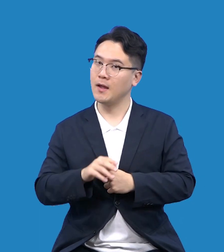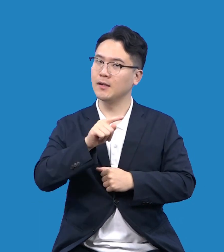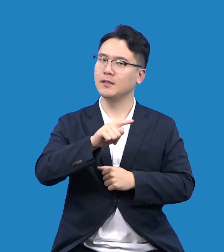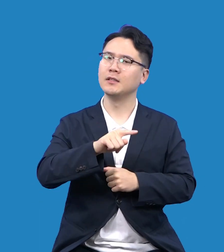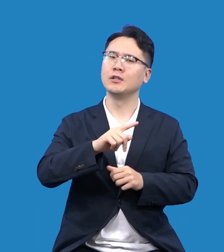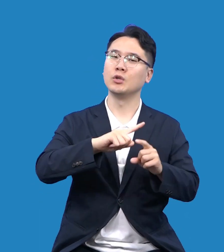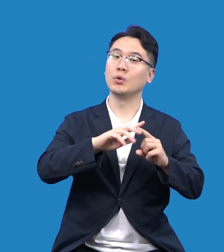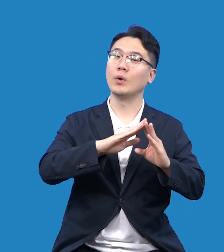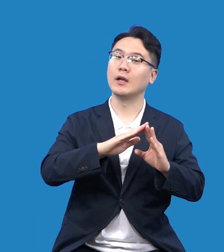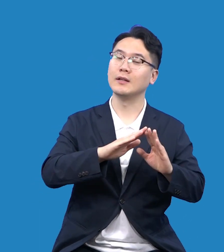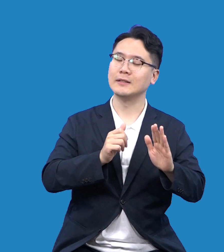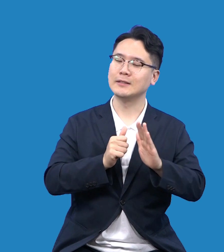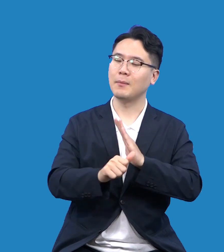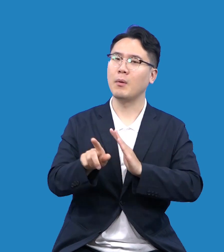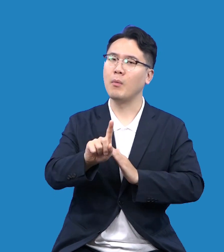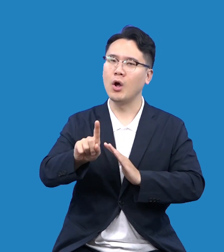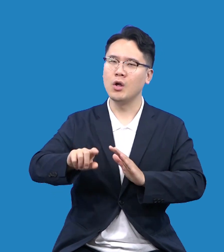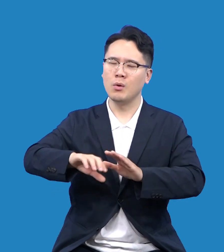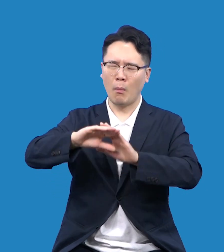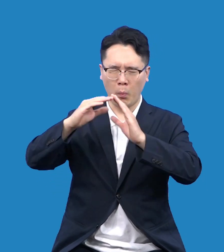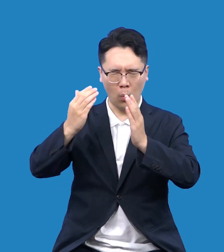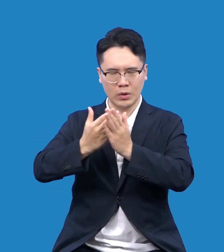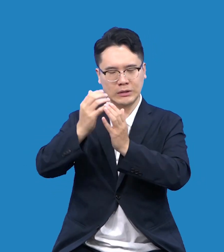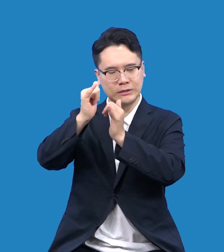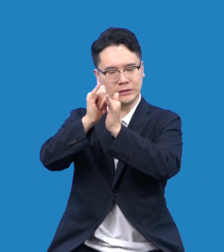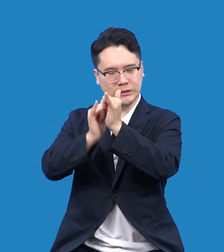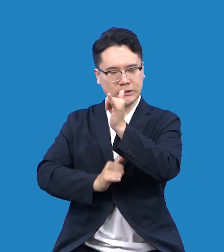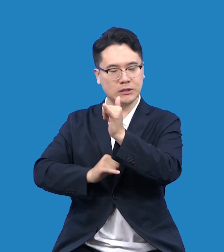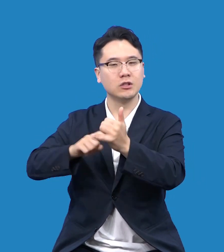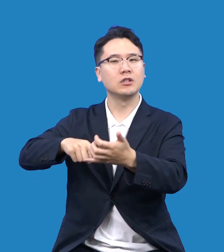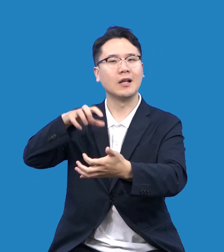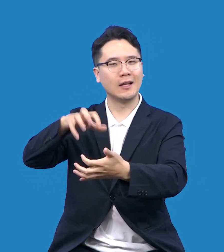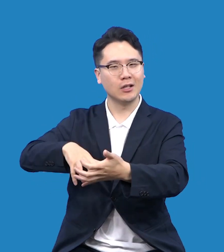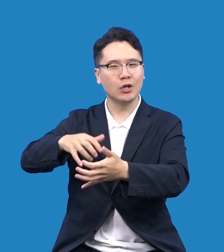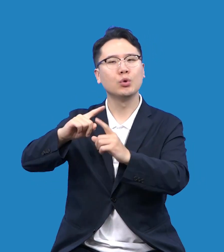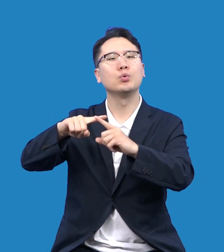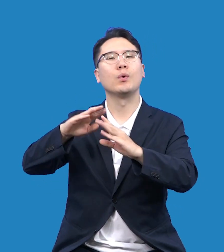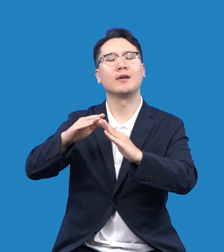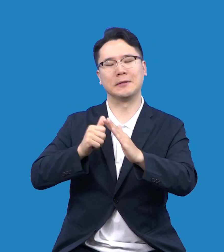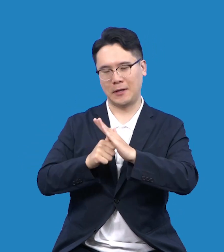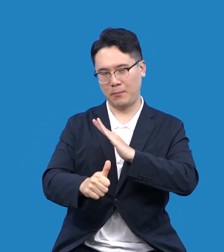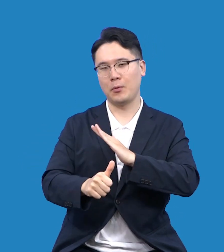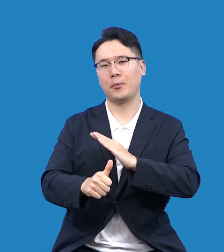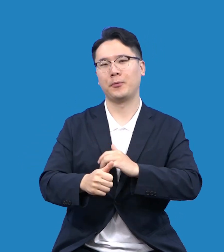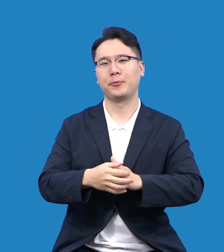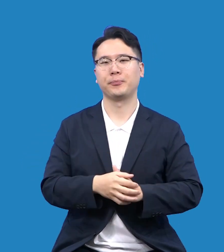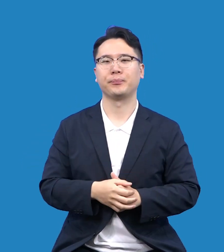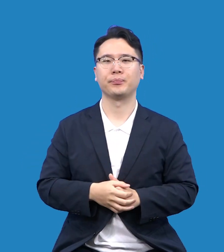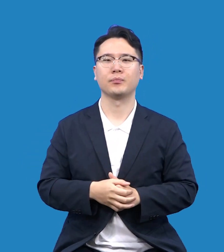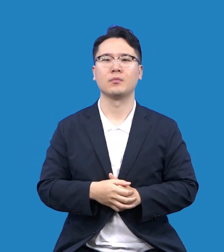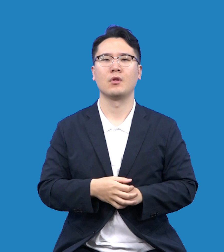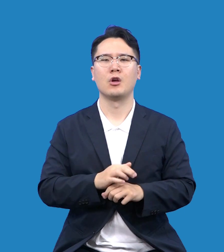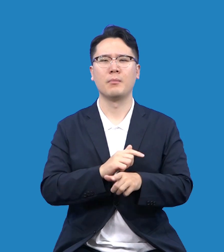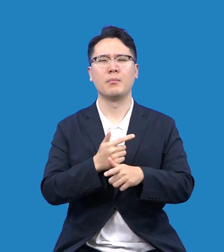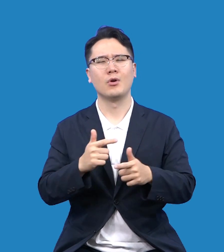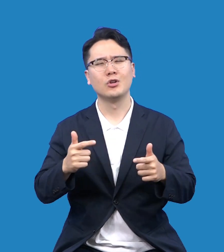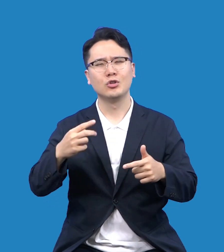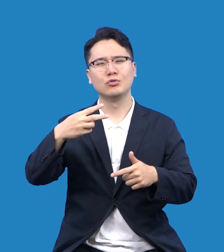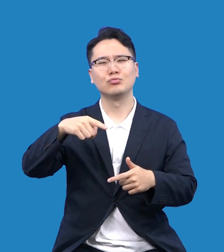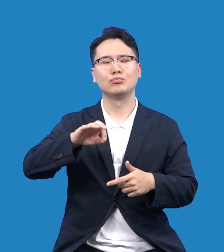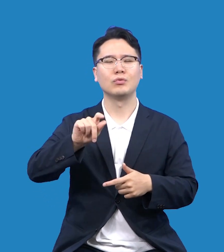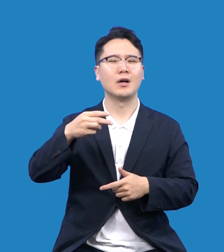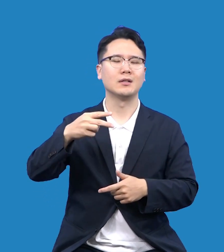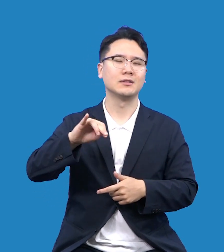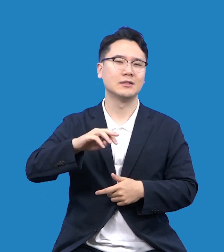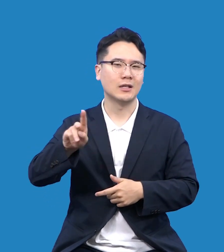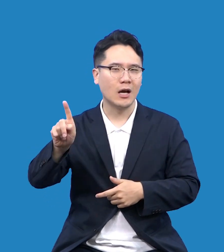대표하는 거예요. 그 한 교회를 향해 에베소 교회, 서머나 교회, 버가모 교회, 두아디라 교회,